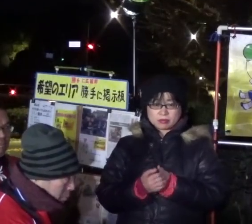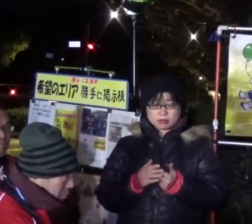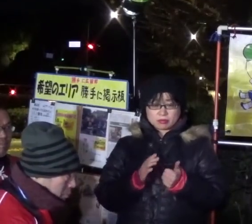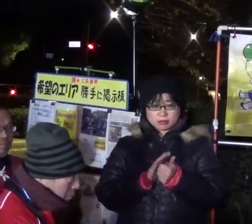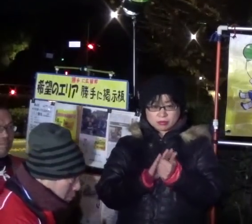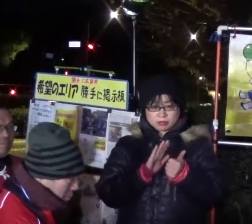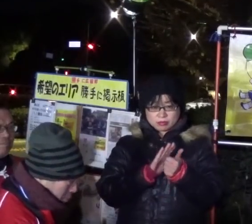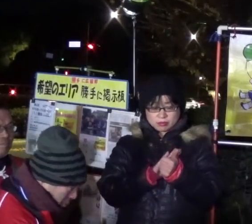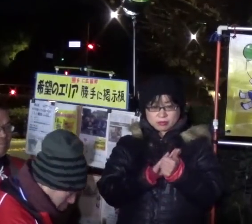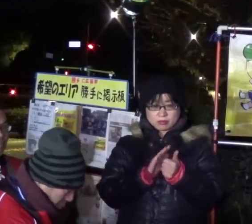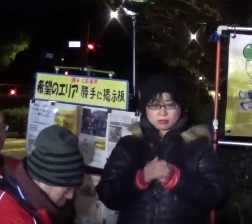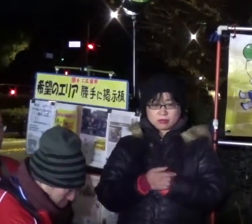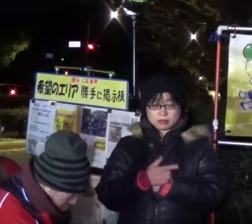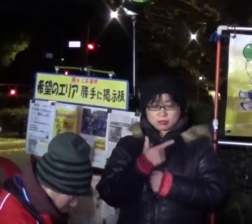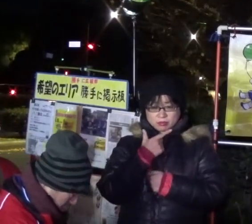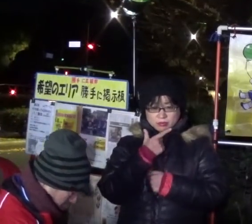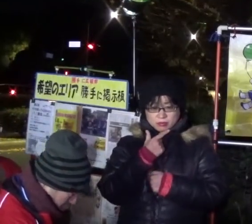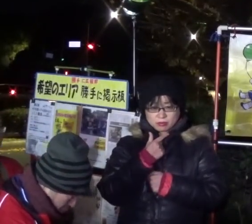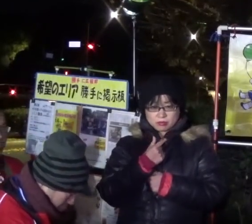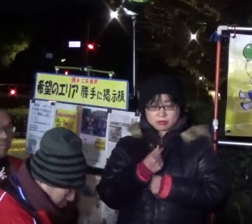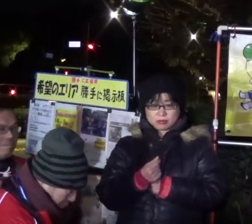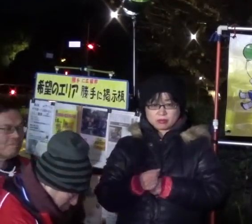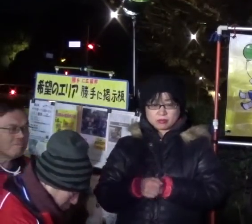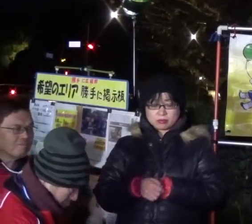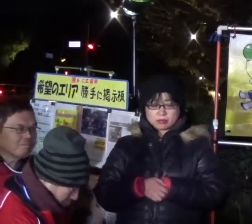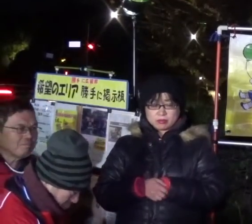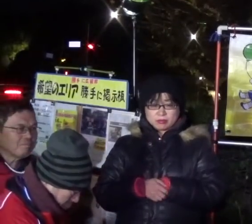が欲しいなら、